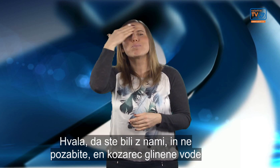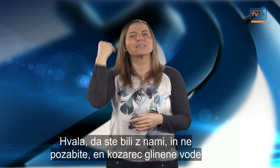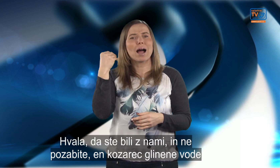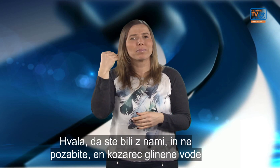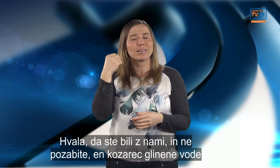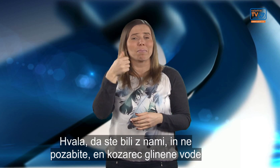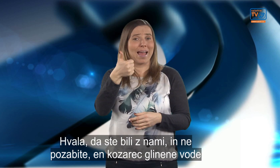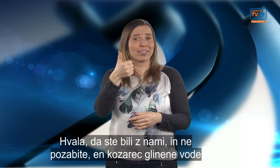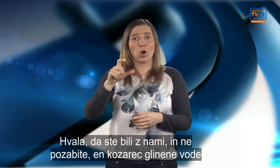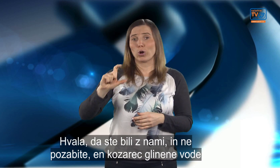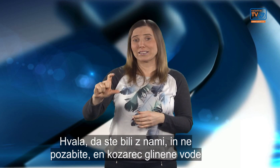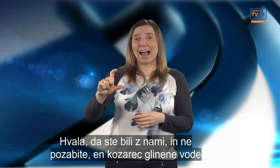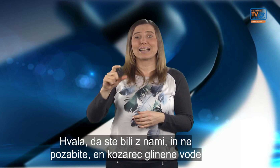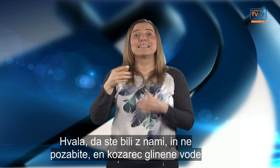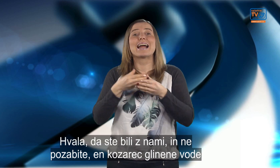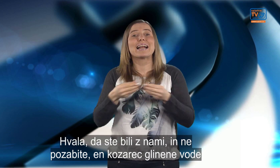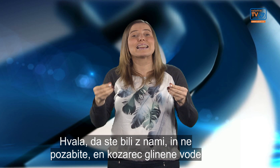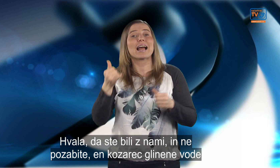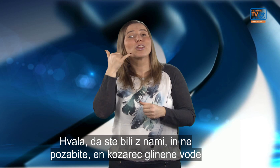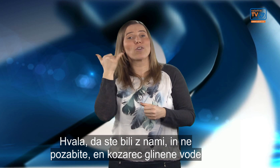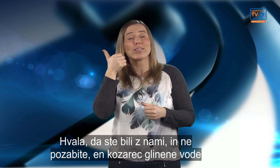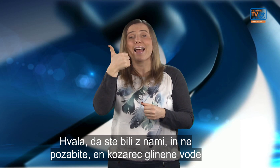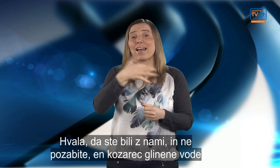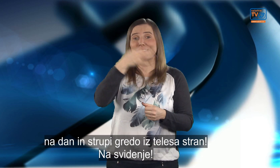ste bili z nami in ne pozabite, 1 kozarec glinene vode na dan